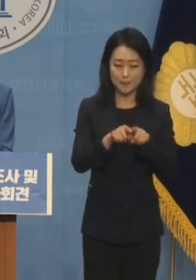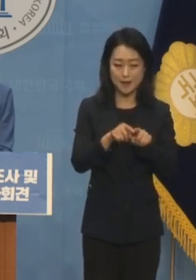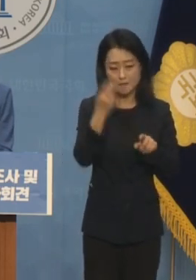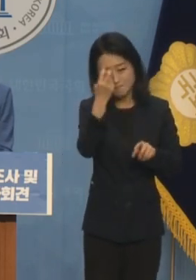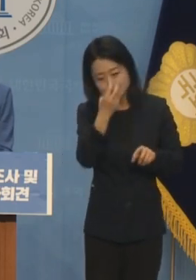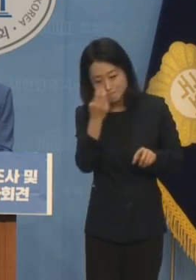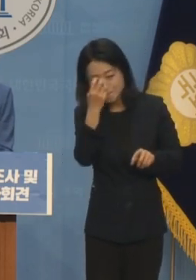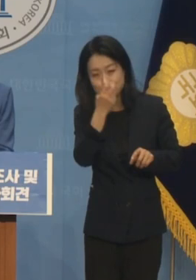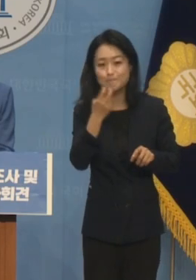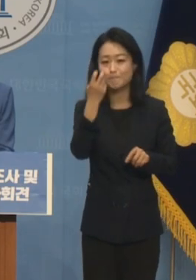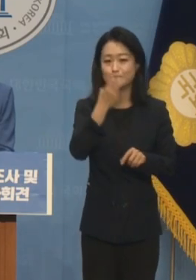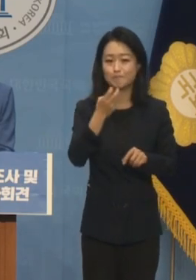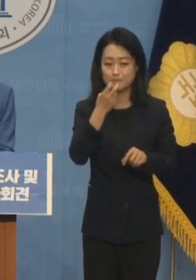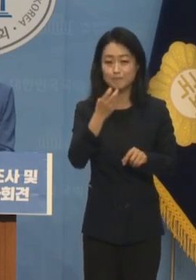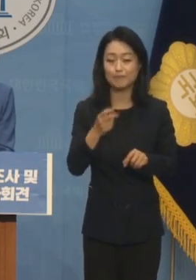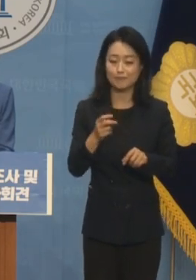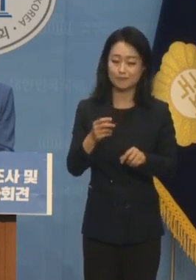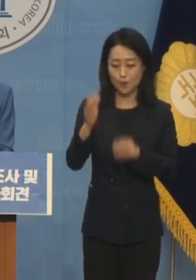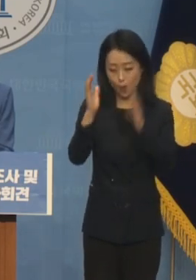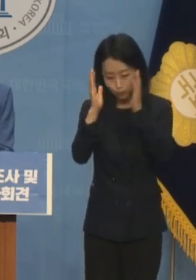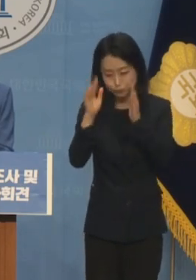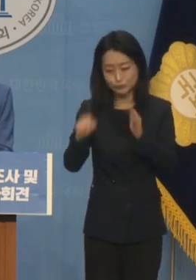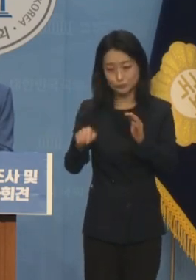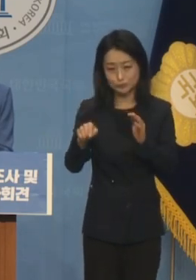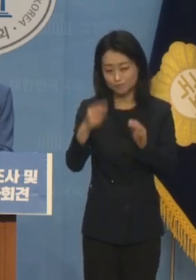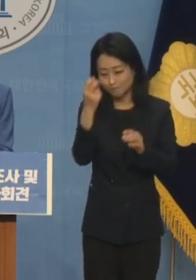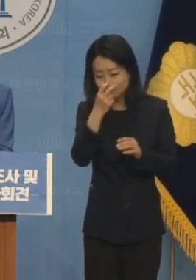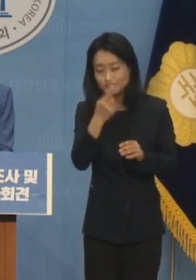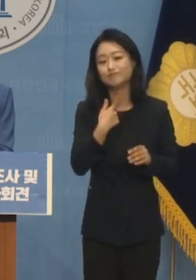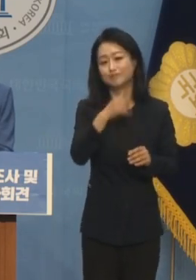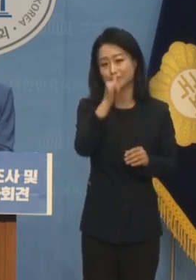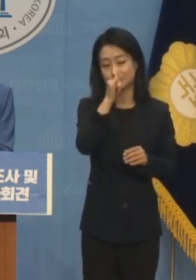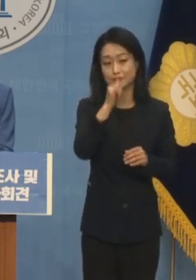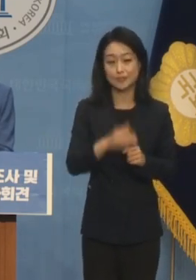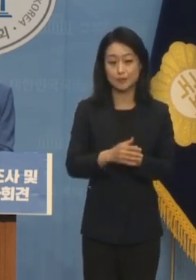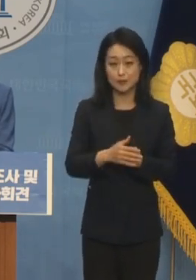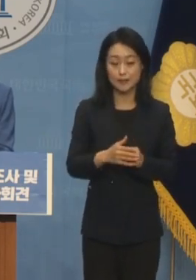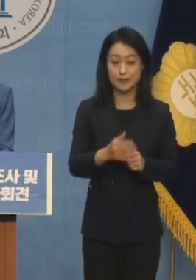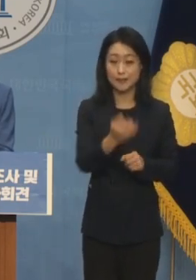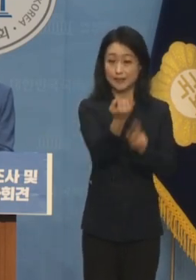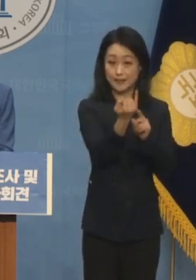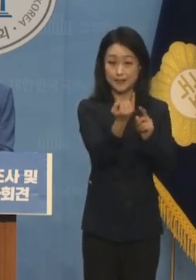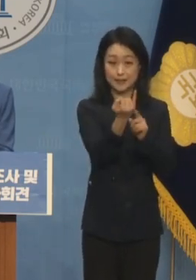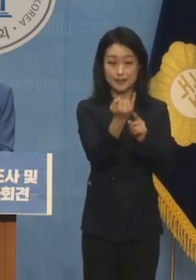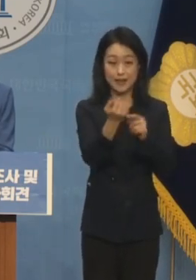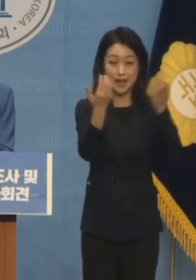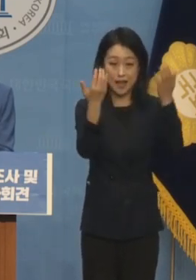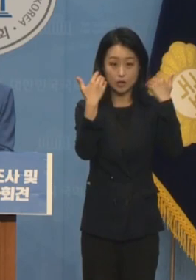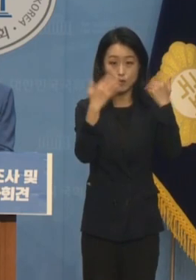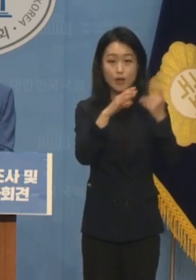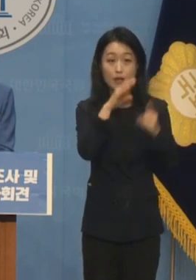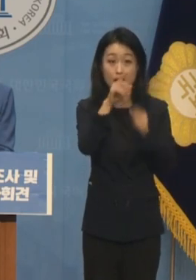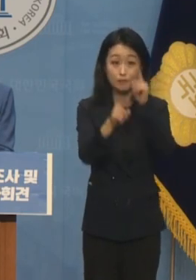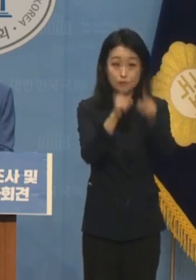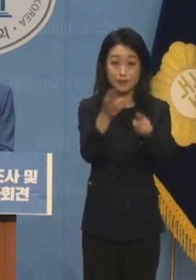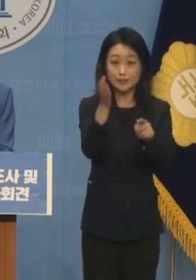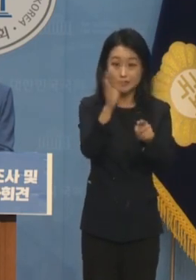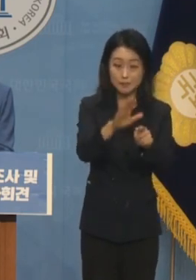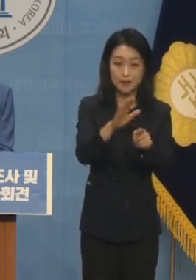상황이었습니다. 이 일이 벌어진 후 당사자는 학교에 항의했으나 묻어두려는 분위기가 컸다고